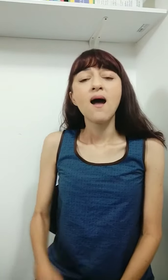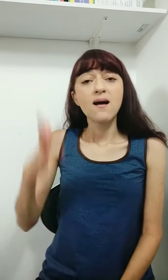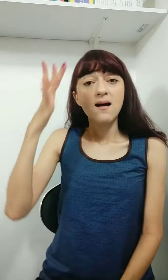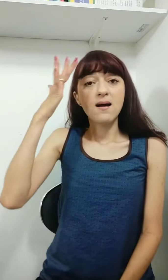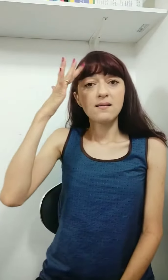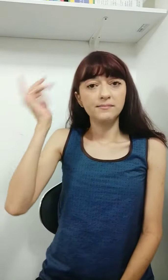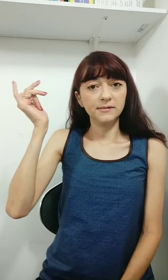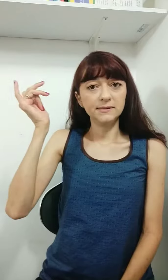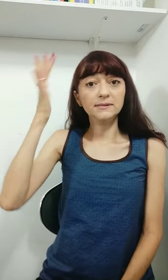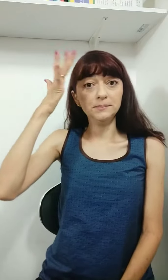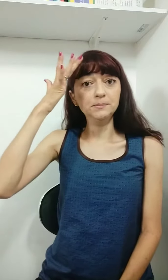Por exemplo,